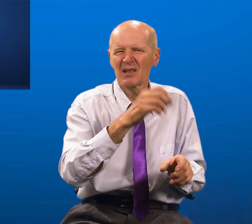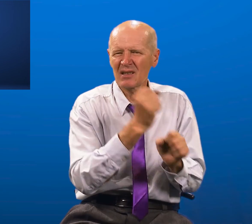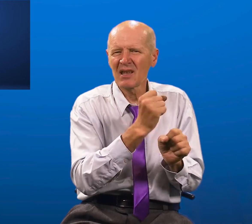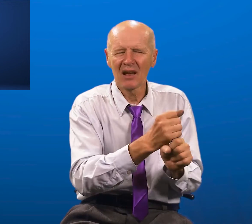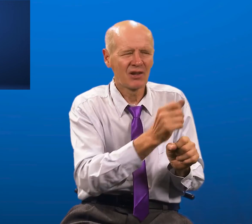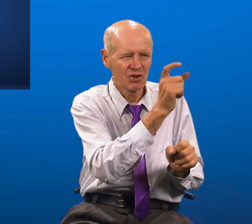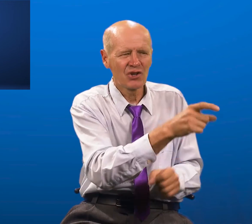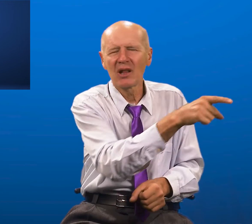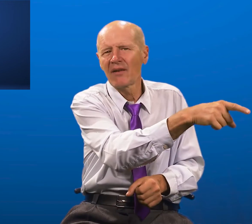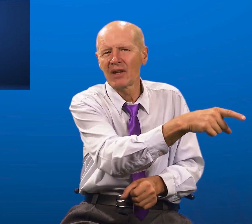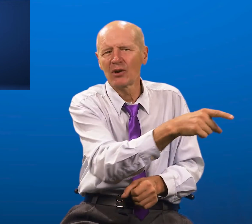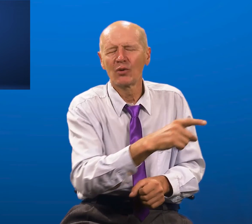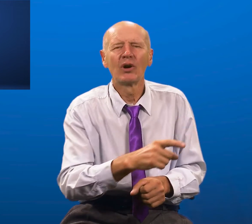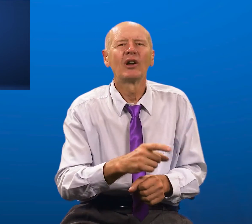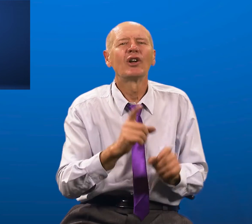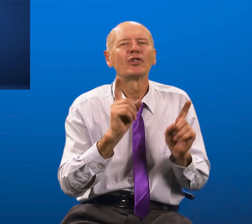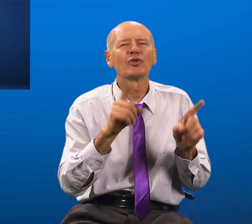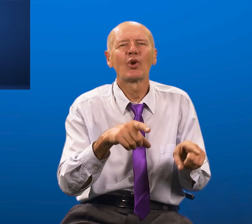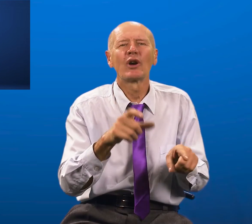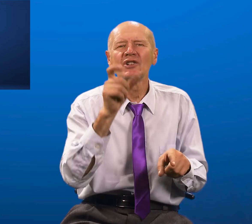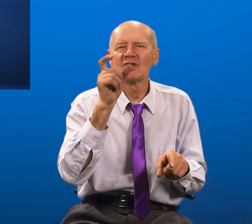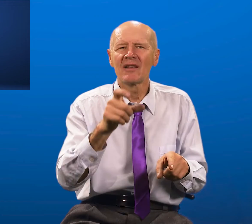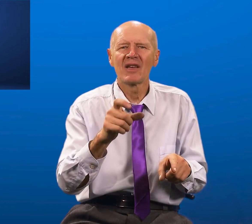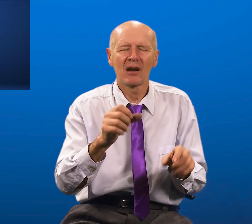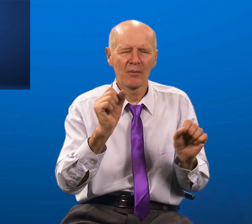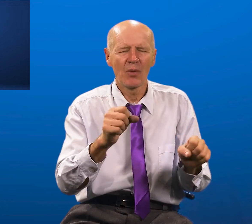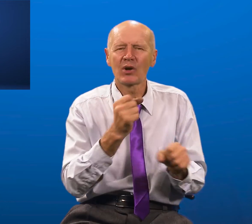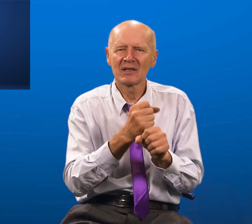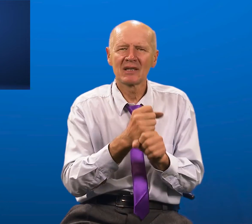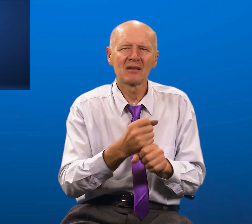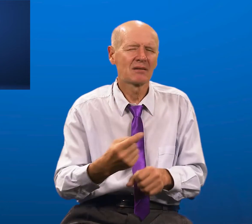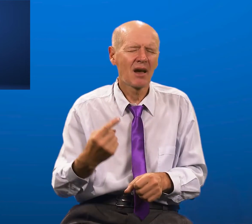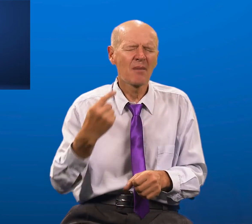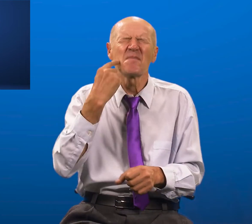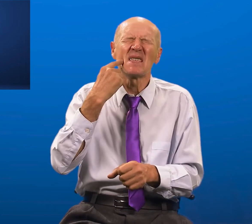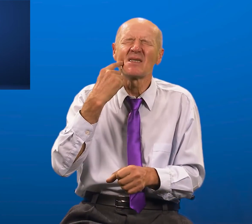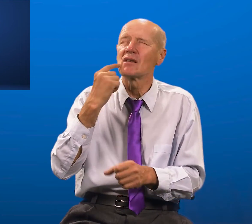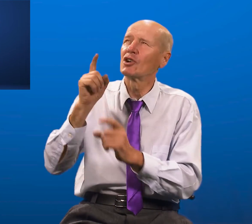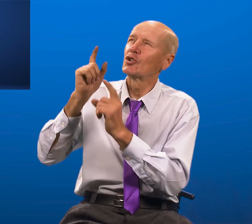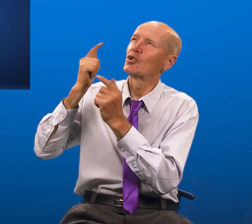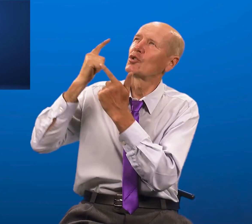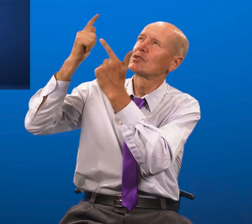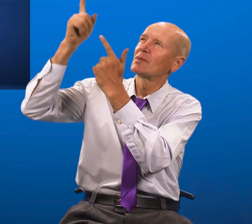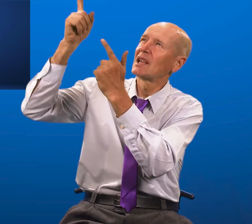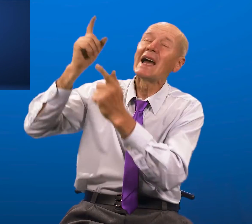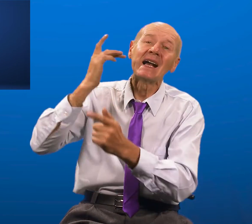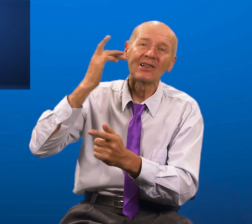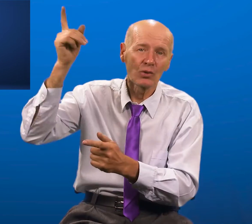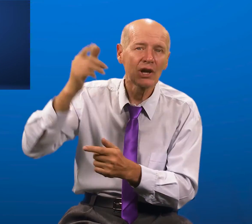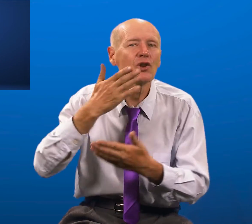чтобы человек мог сделать обидное Господу, который его